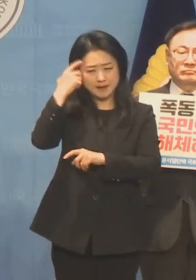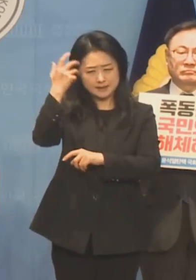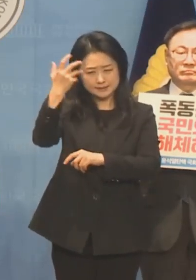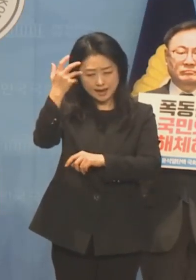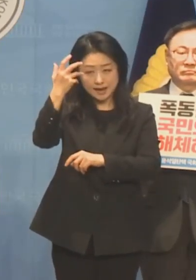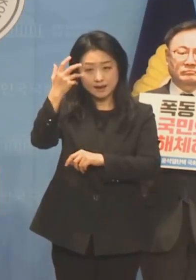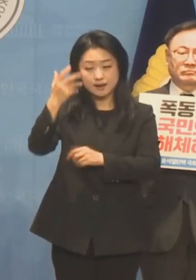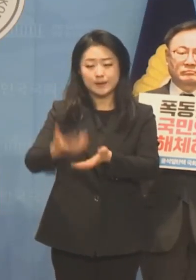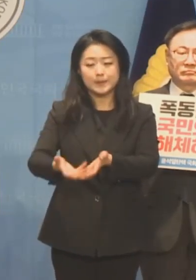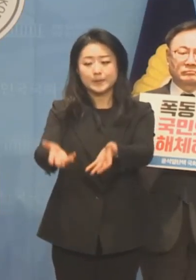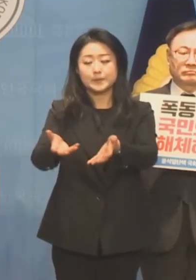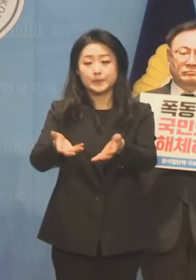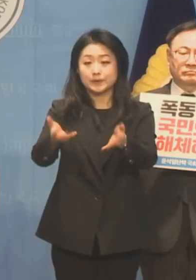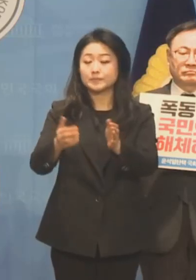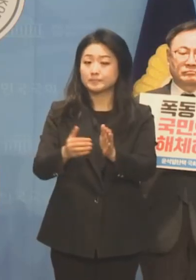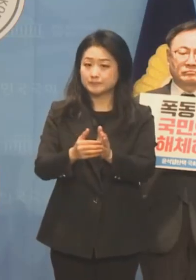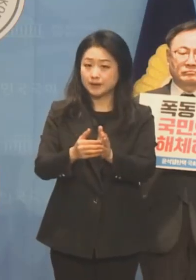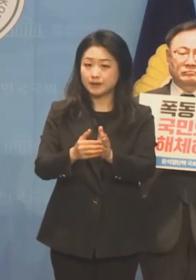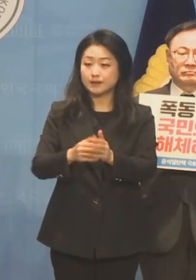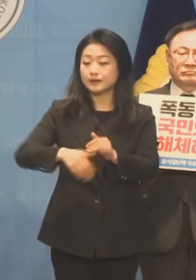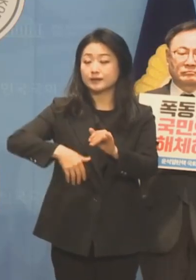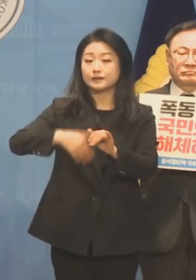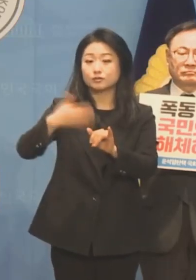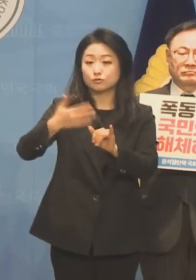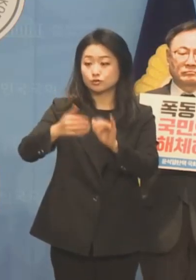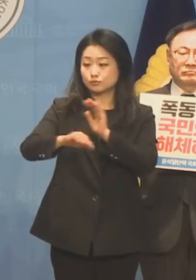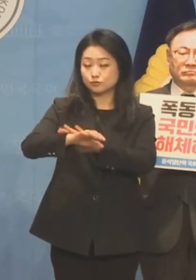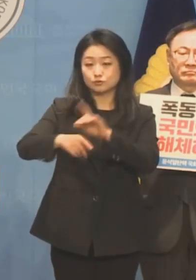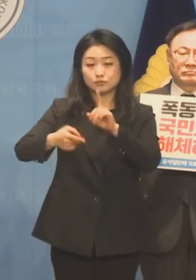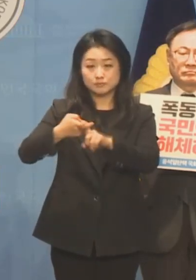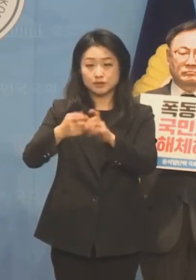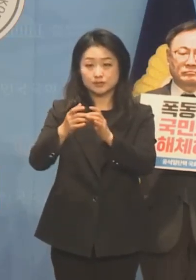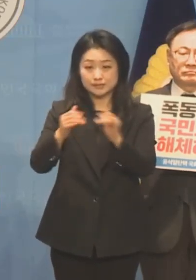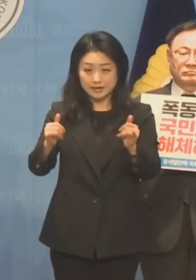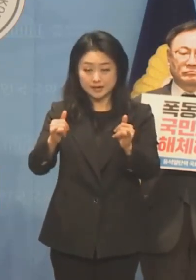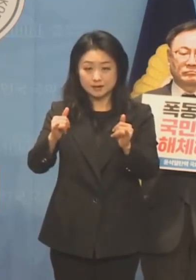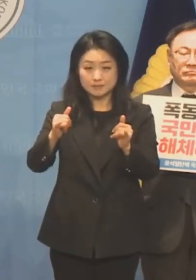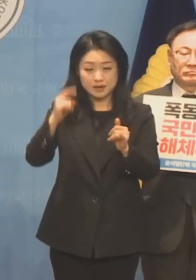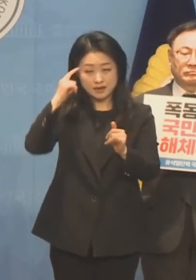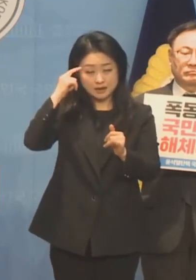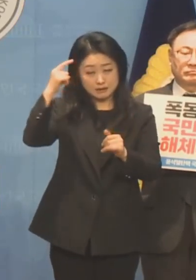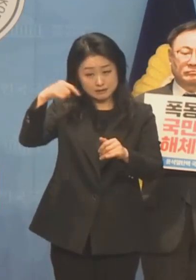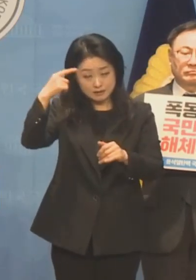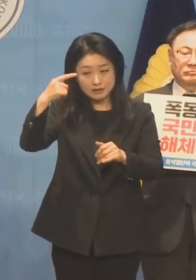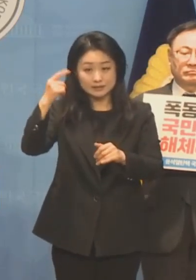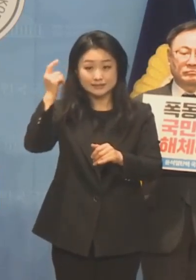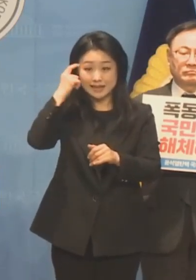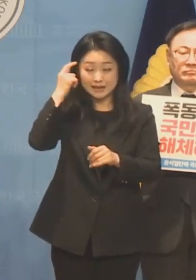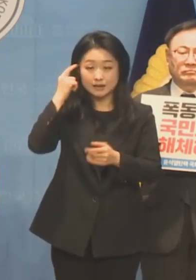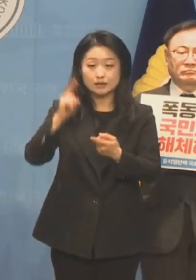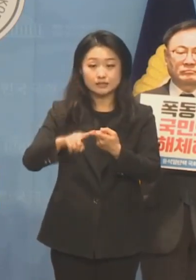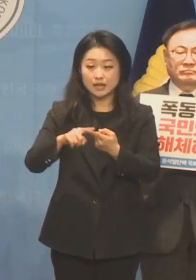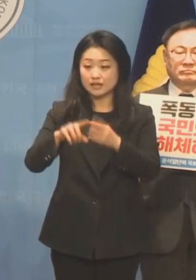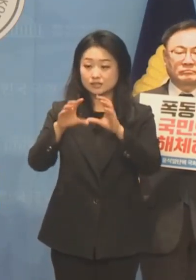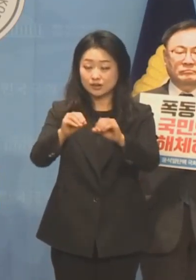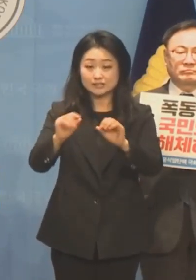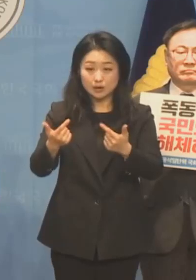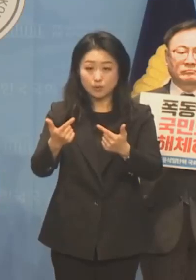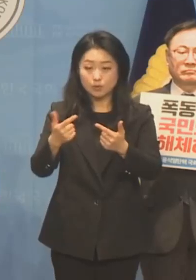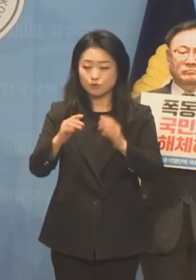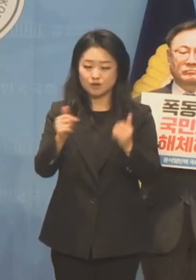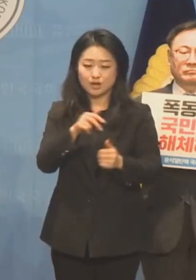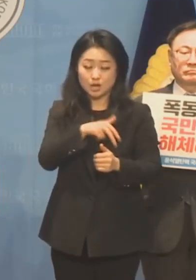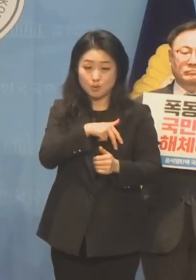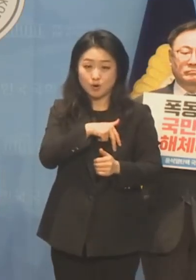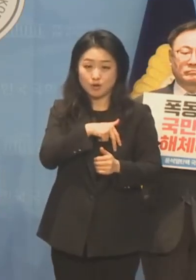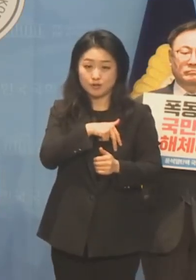확장시켰습니다. 구구 세력의 그릇된 인식과 목표에 제동을 거는 대신에 국회의원이라는 지위를 악용해서